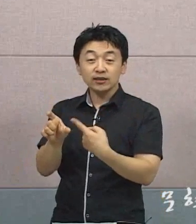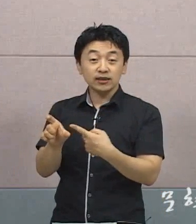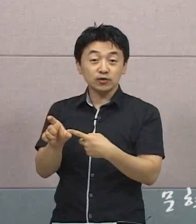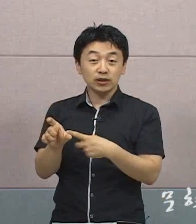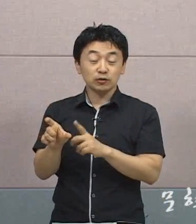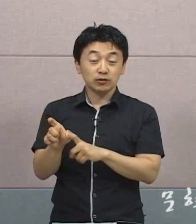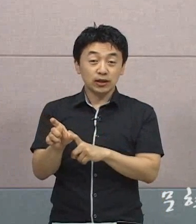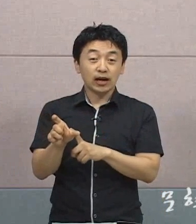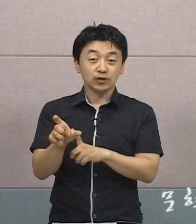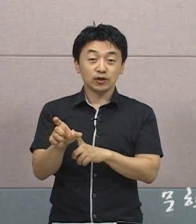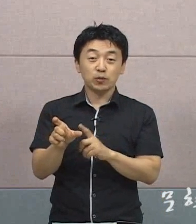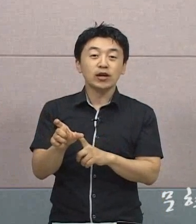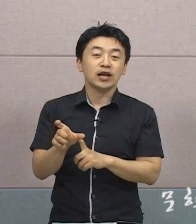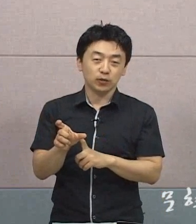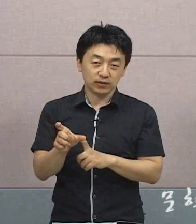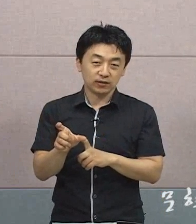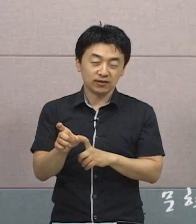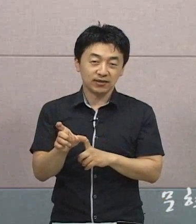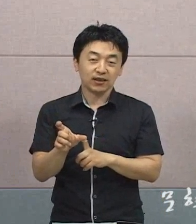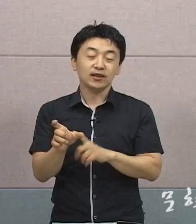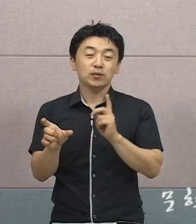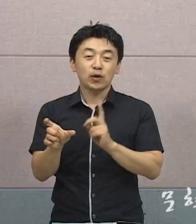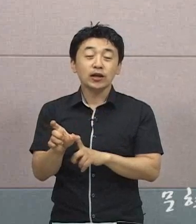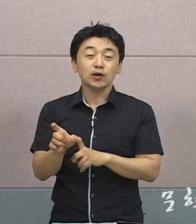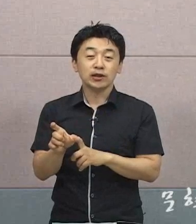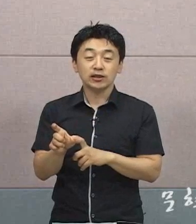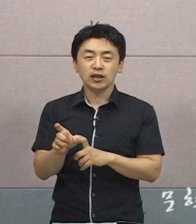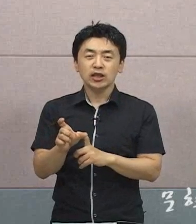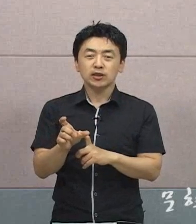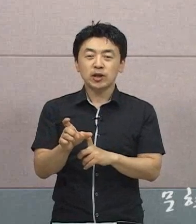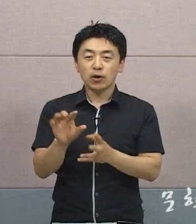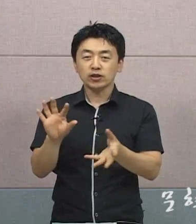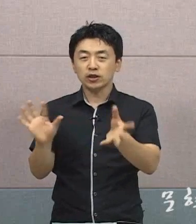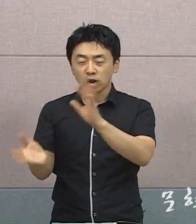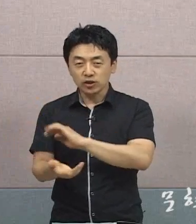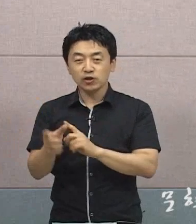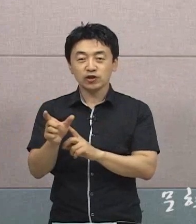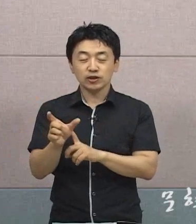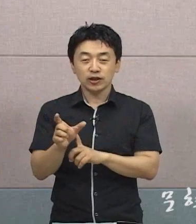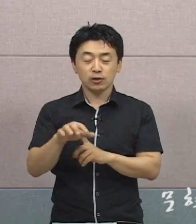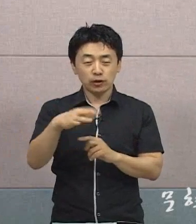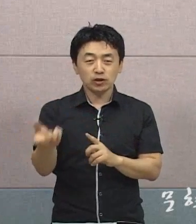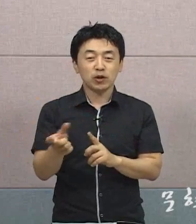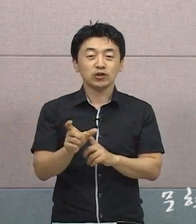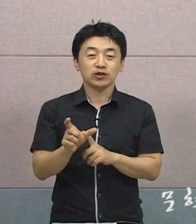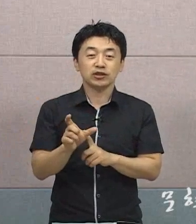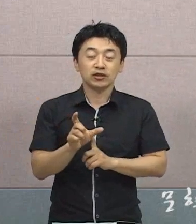강하다라는 수화라고 하셔서 이 모양을 알고 계세요. 모양을 알고 계신데 의미가 완전히 역전되어지는, 완전히 변형되어진